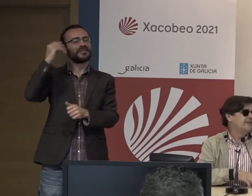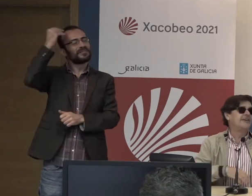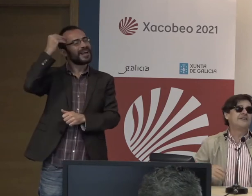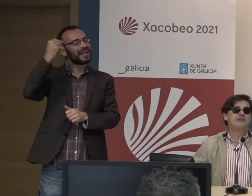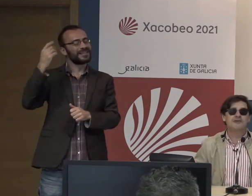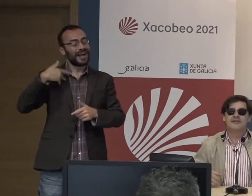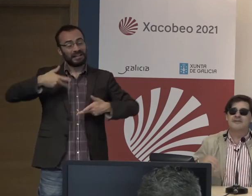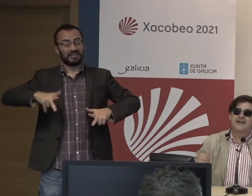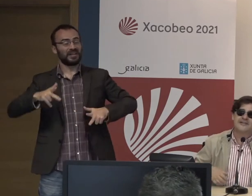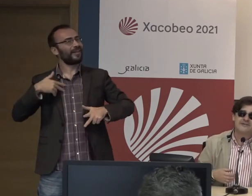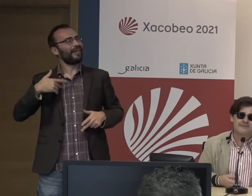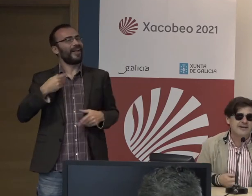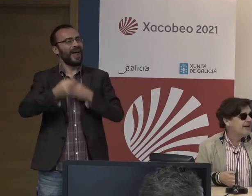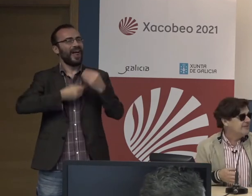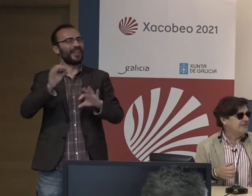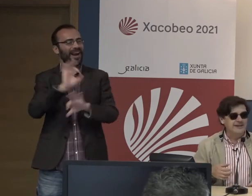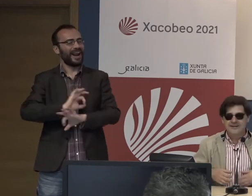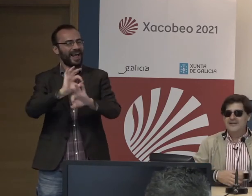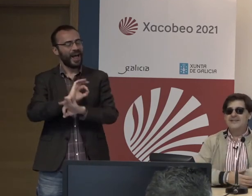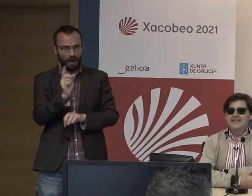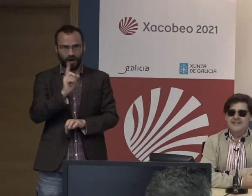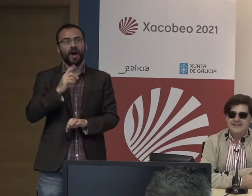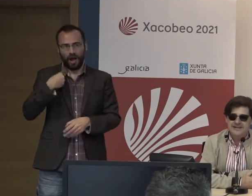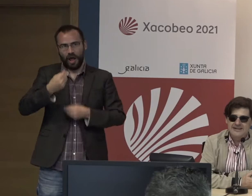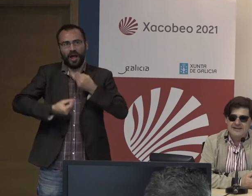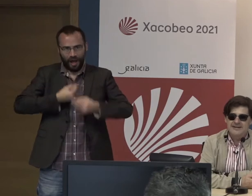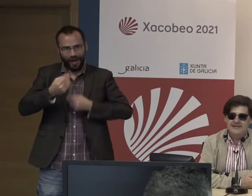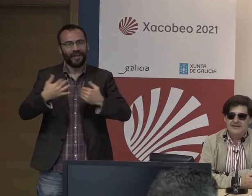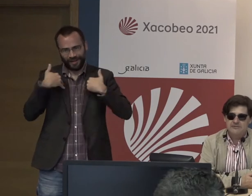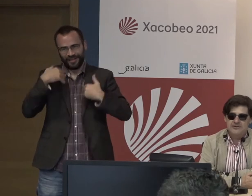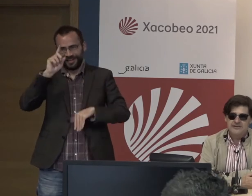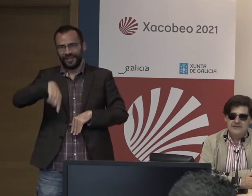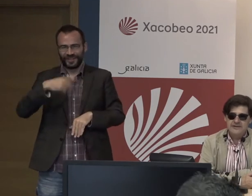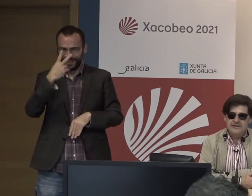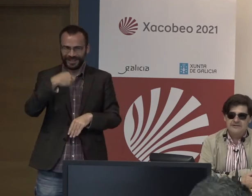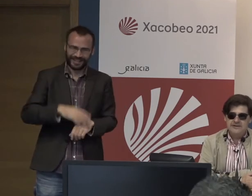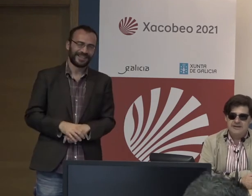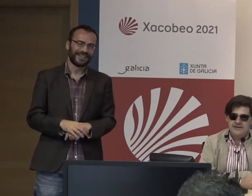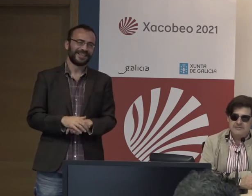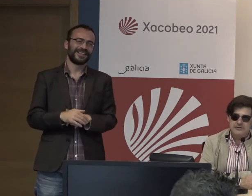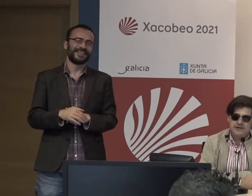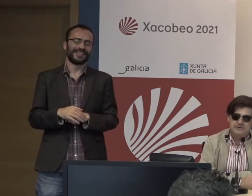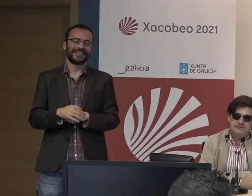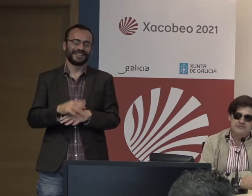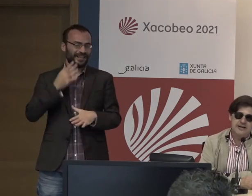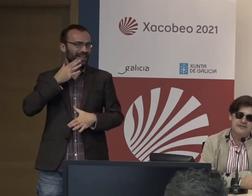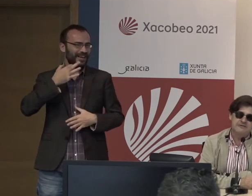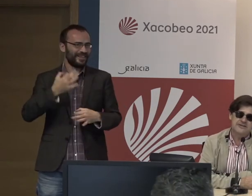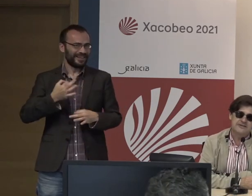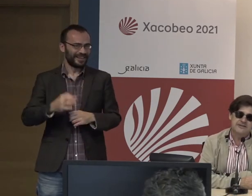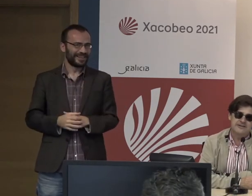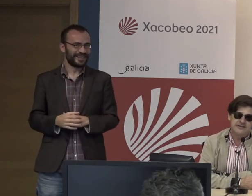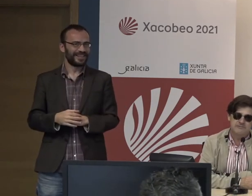ahí, y bueno, el que va adelante va pedaleando y tal, y que es el que hace las cosas. Y no es que nada menos cierto, yo he